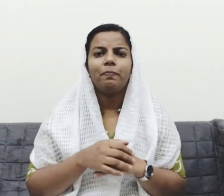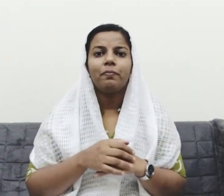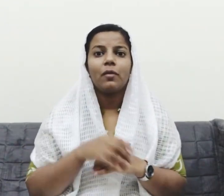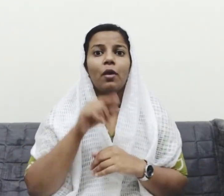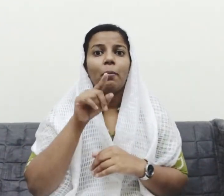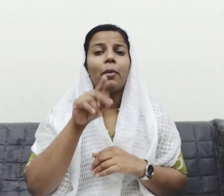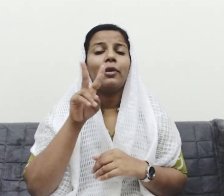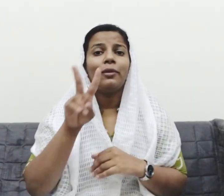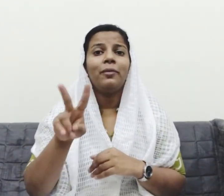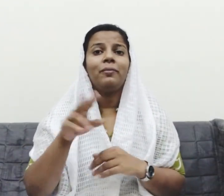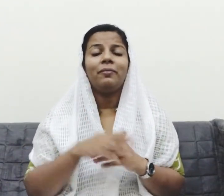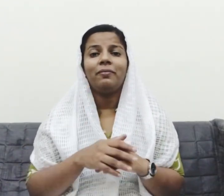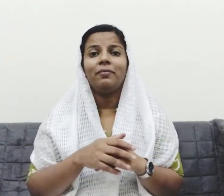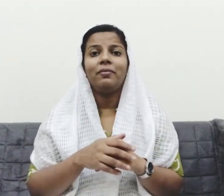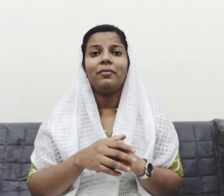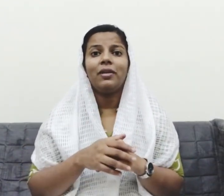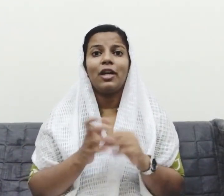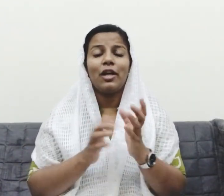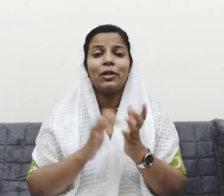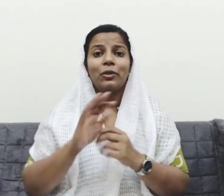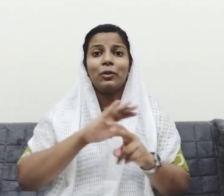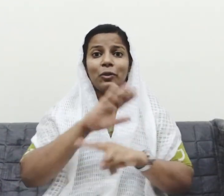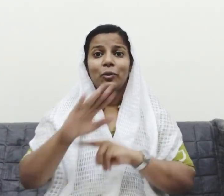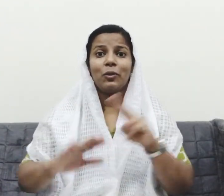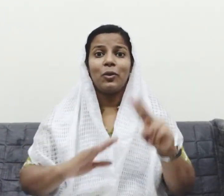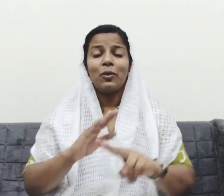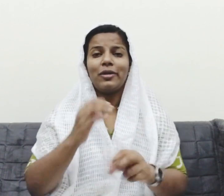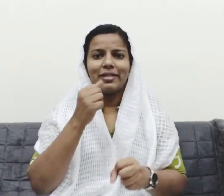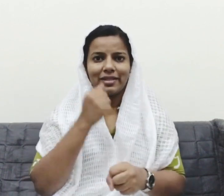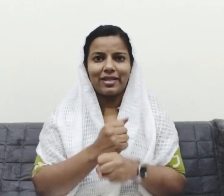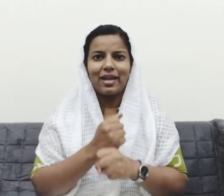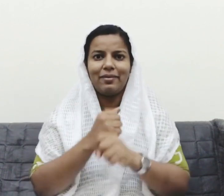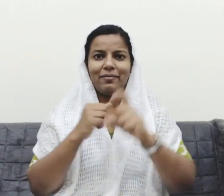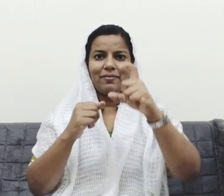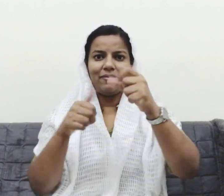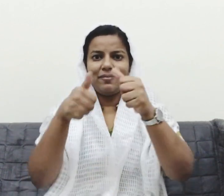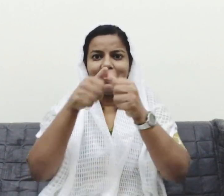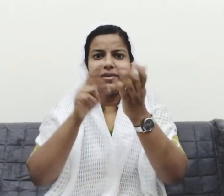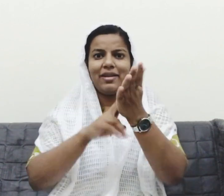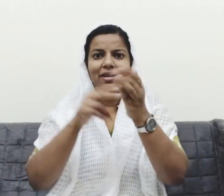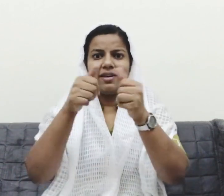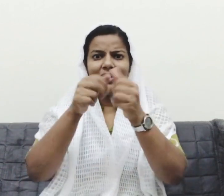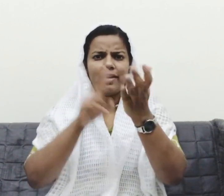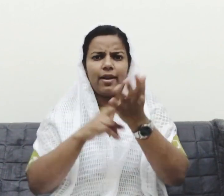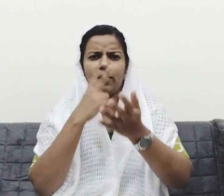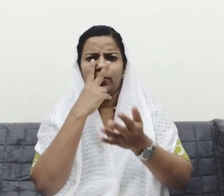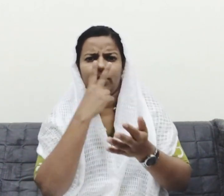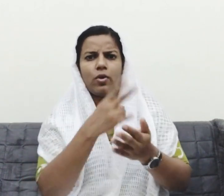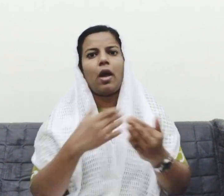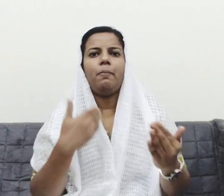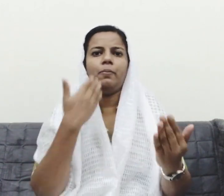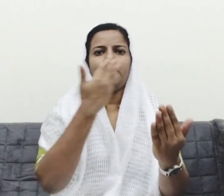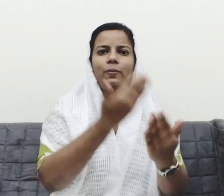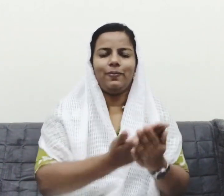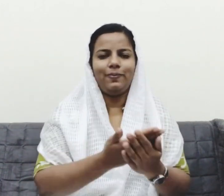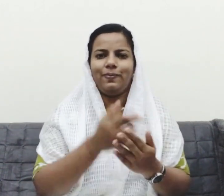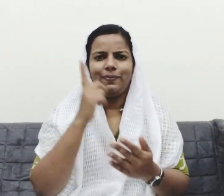ഇവര് 12 പേര് ദൈവം അവർക്ക് വാഗ്ദത്തമായി കൊടുക്കുന്ന കനാൻ ദേശം ഒറ്റുനോക്കാൻ പോയി കണ്ടിട്ട് വരാൻ പറഞ്ഞു. ഇവര്